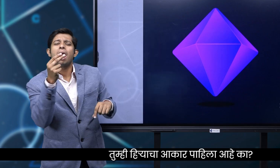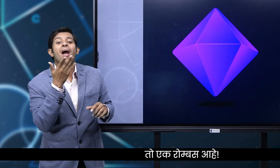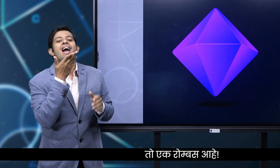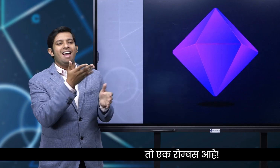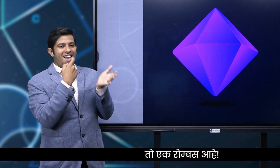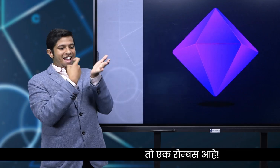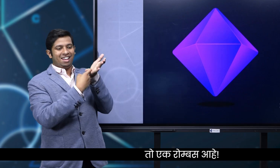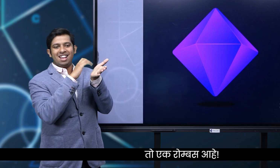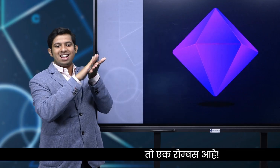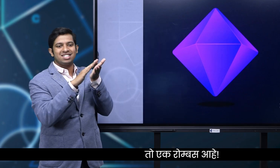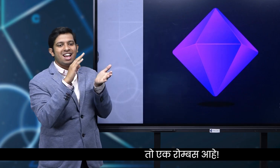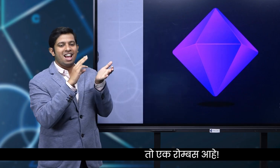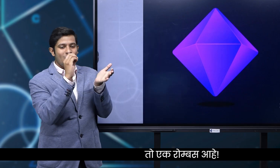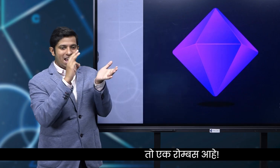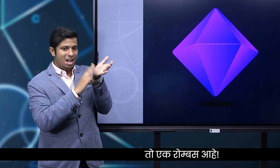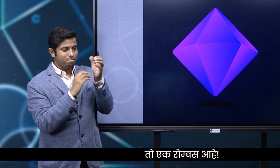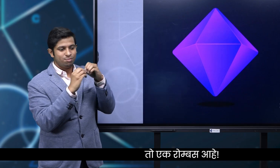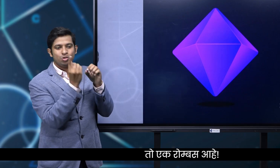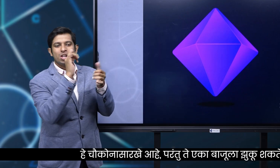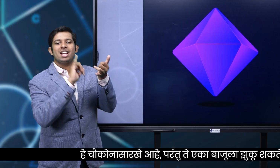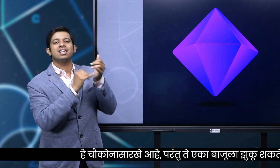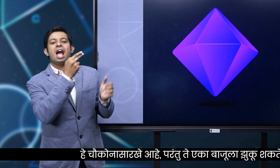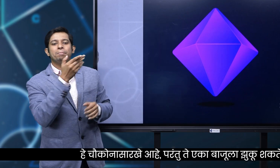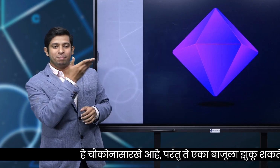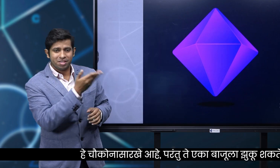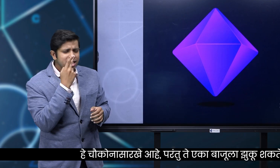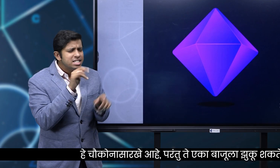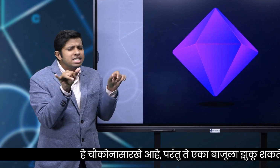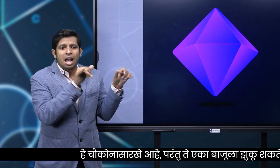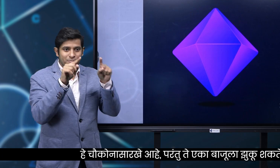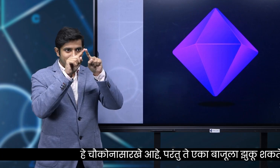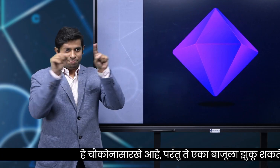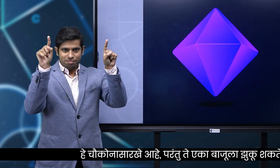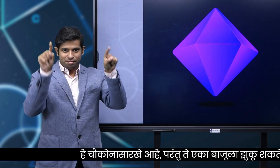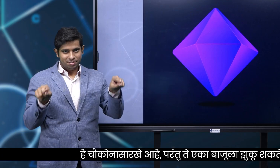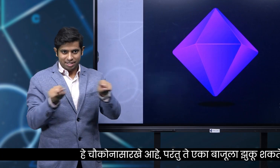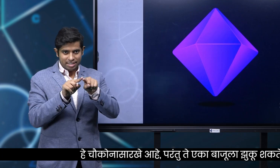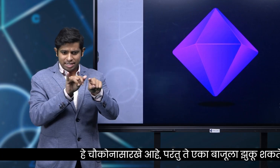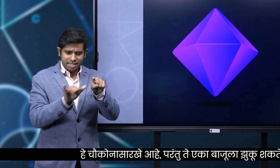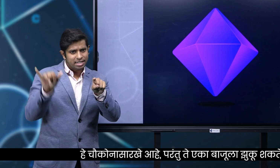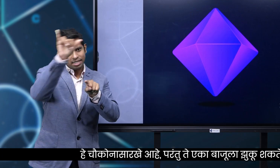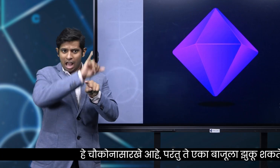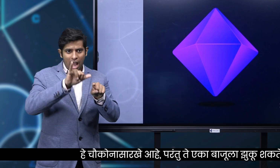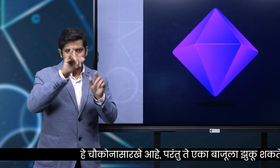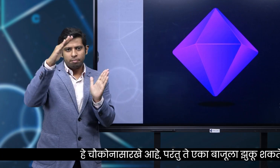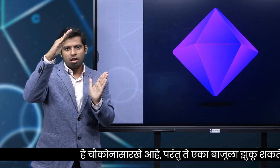तो एक रोम्बस आहे. हे चौकोनासारखे आहे, परंतु ते एका बाजूला झुकू शकते.